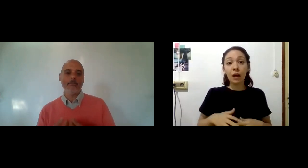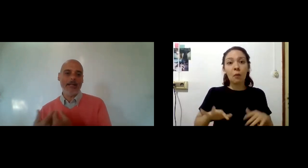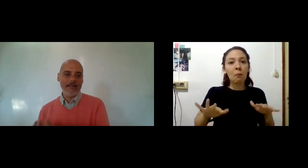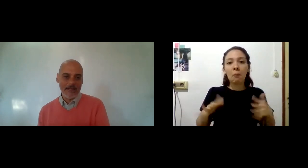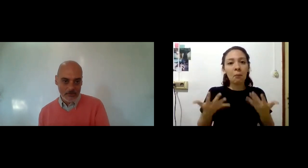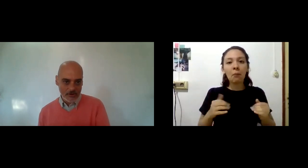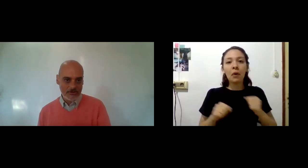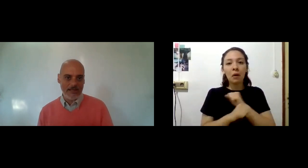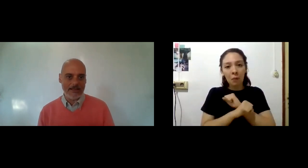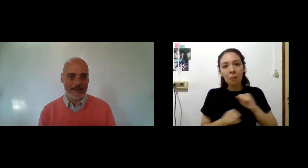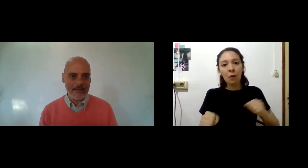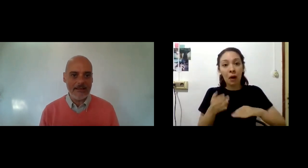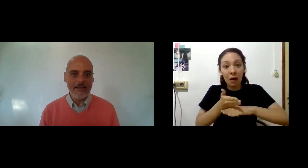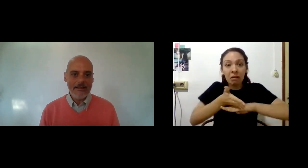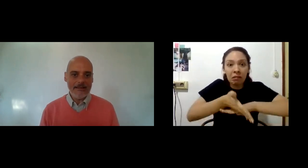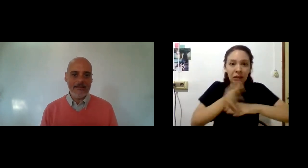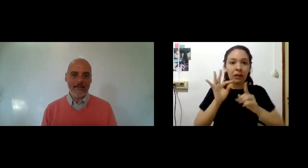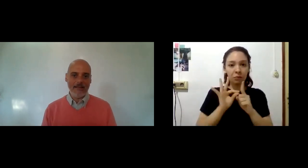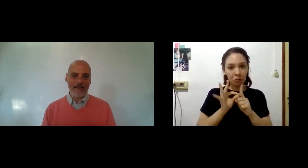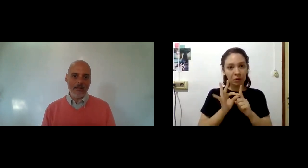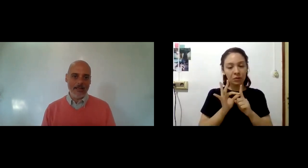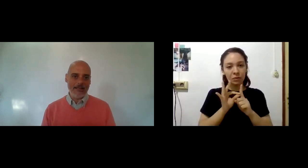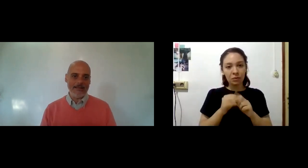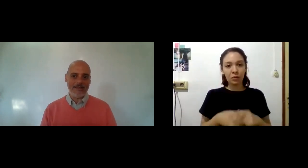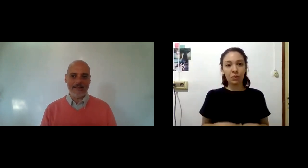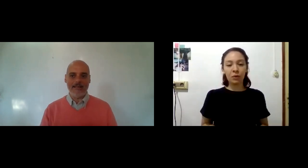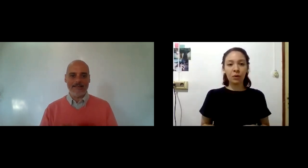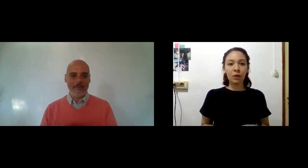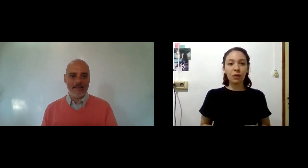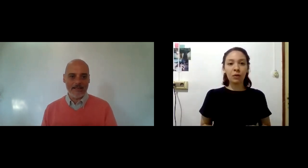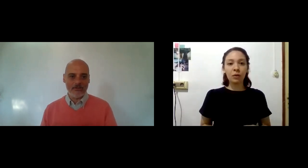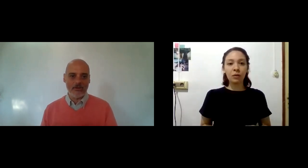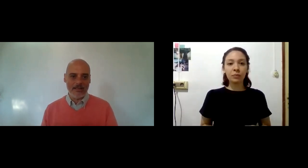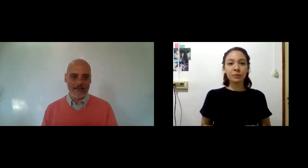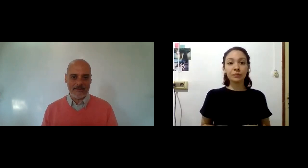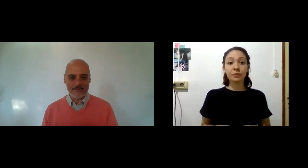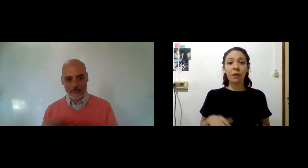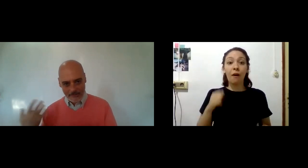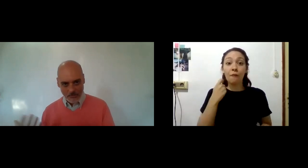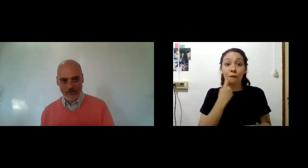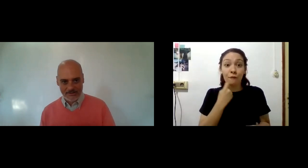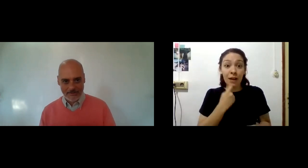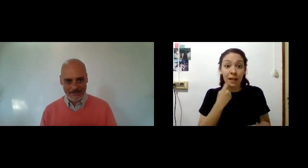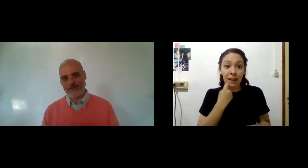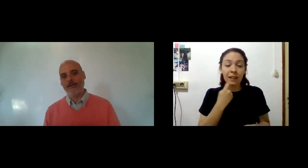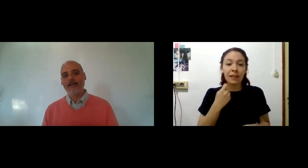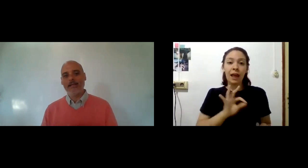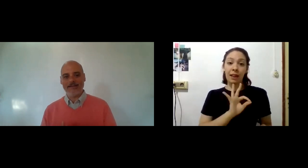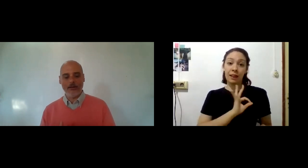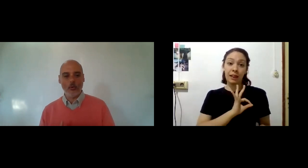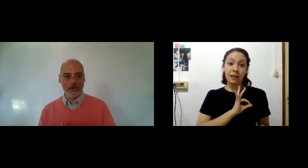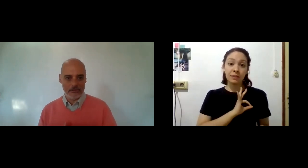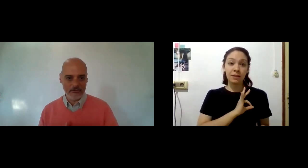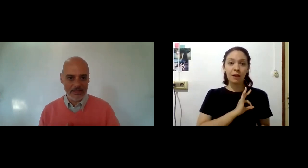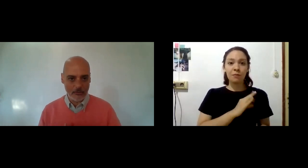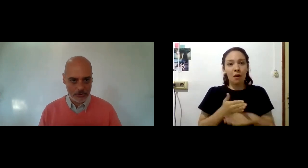están preinscriptos a la carrera y ahora hay que hacer el examen de ingreso, que es, ya voy a hablar un poquito del examen de ingreso, que va a